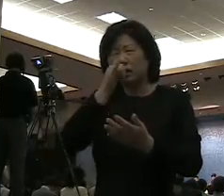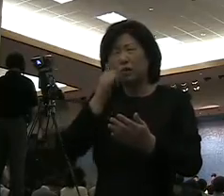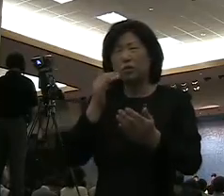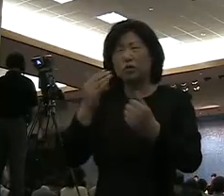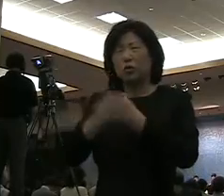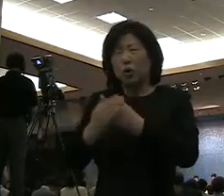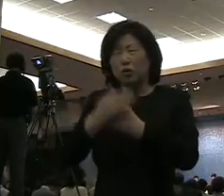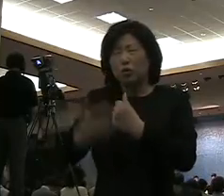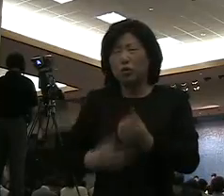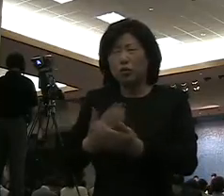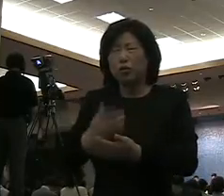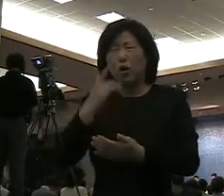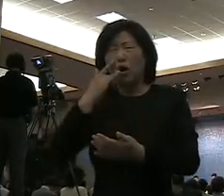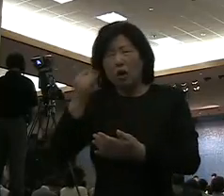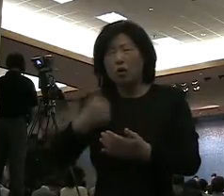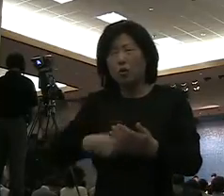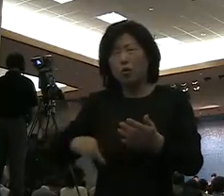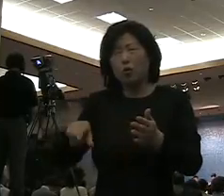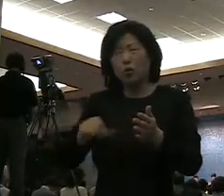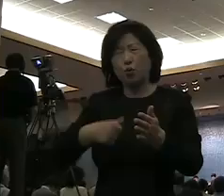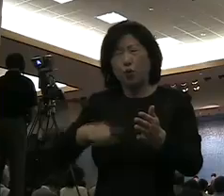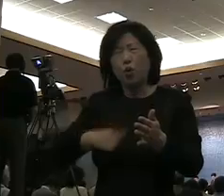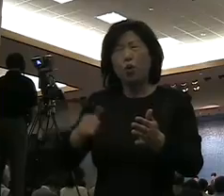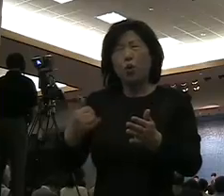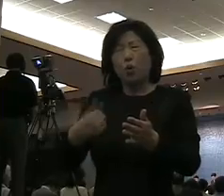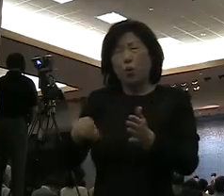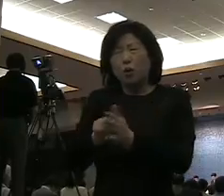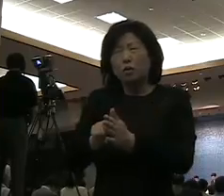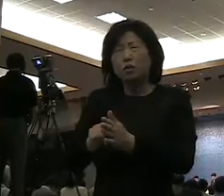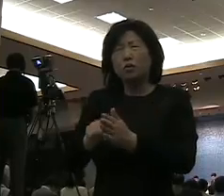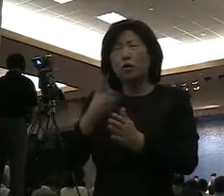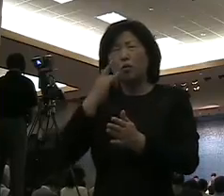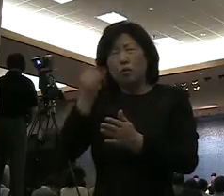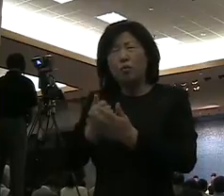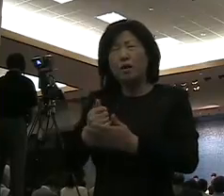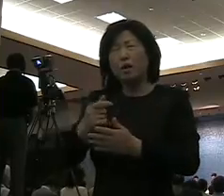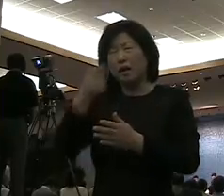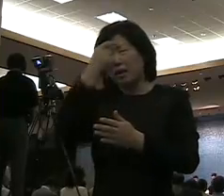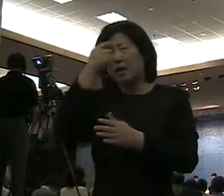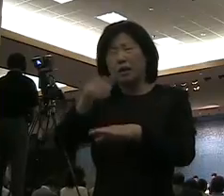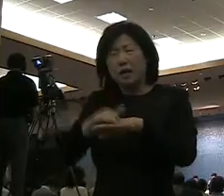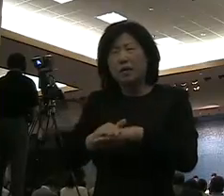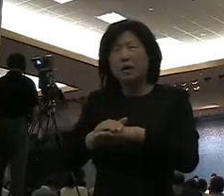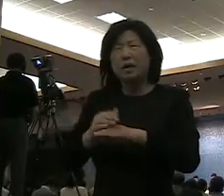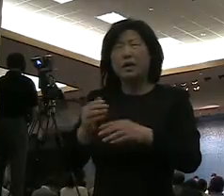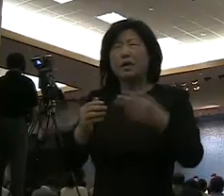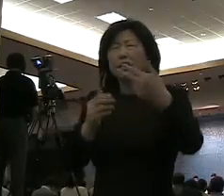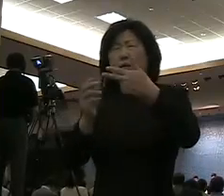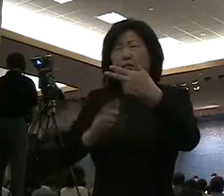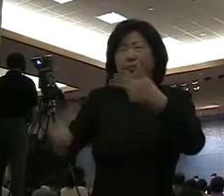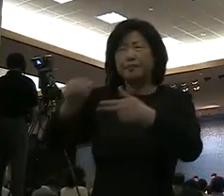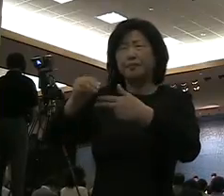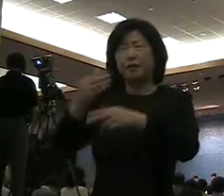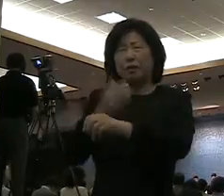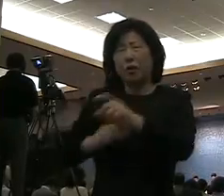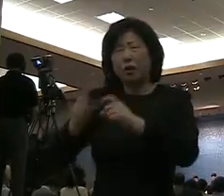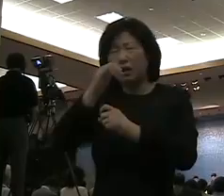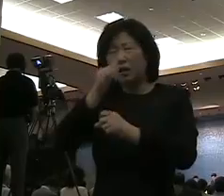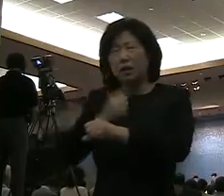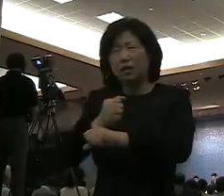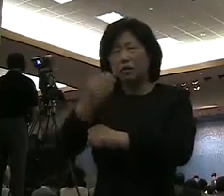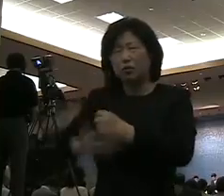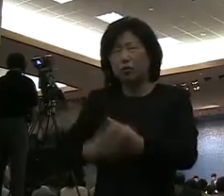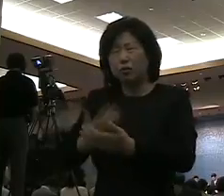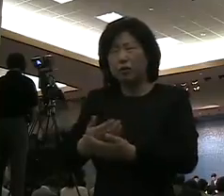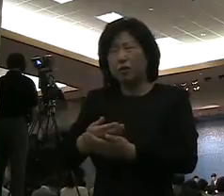기도합니다. 부모의 헌신과 기도의 열정을 7배나 더하게 하옵소서. 세상에서 믿음의 야성을 가지고 빛과 소금의 역할을 능히 감당할